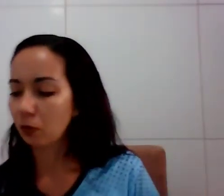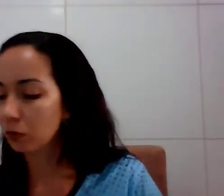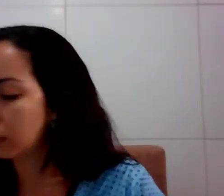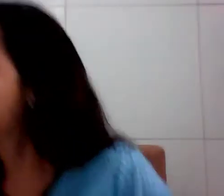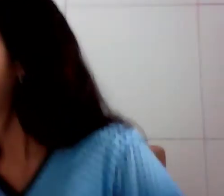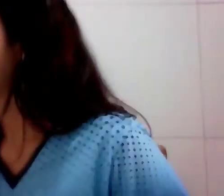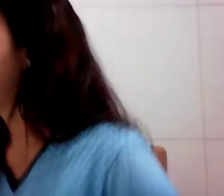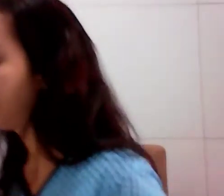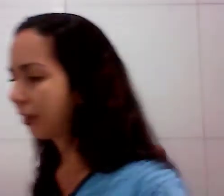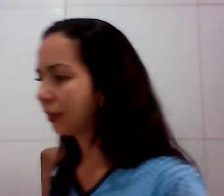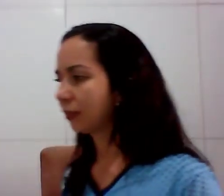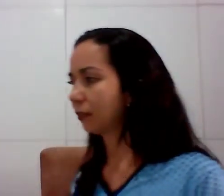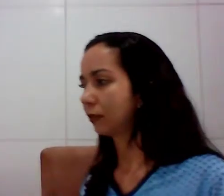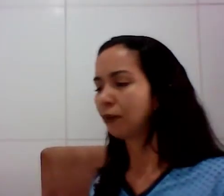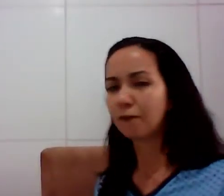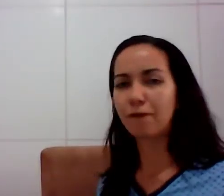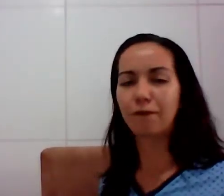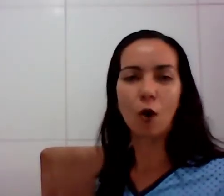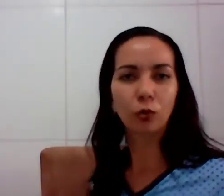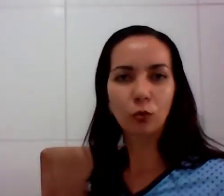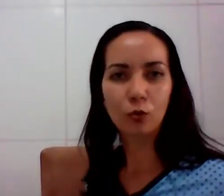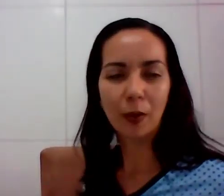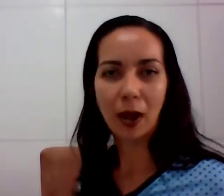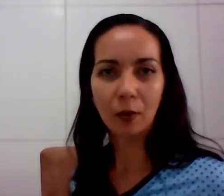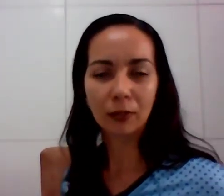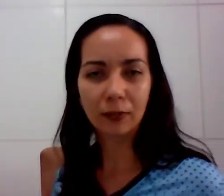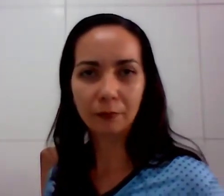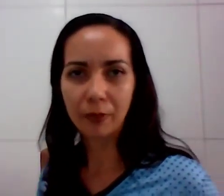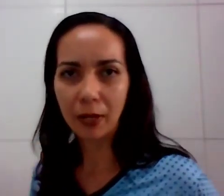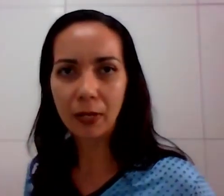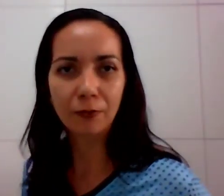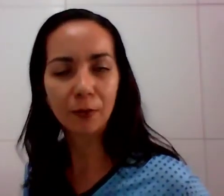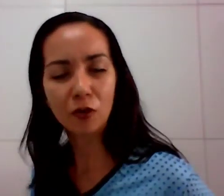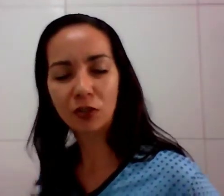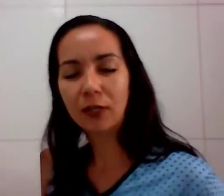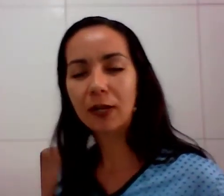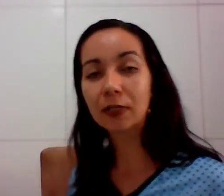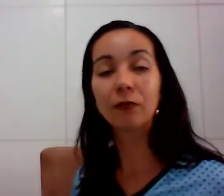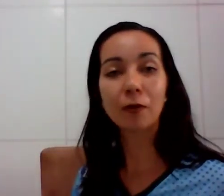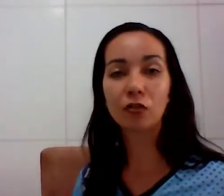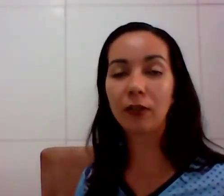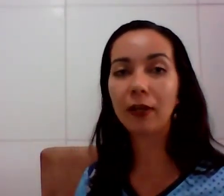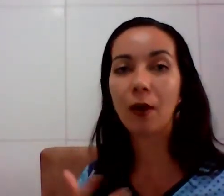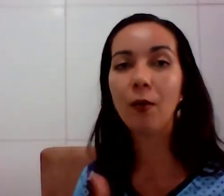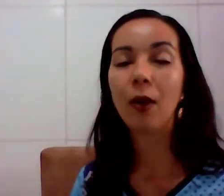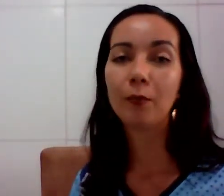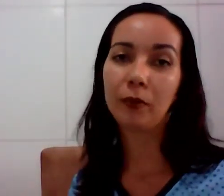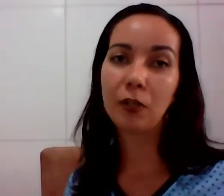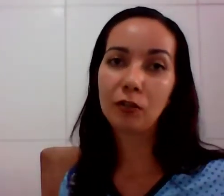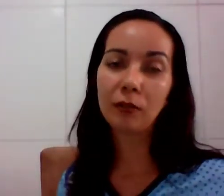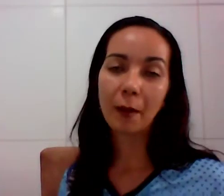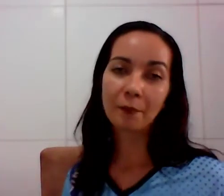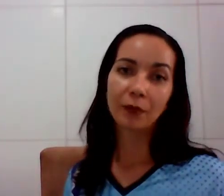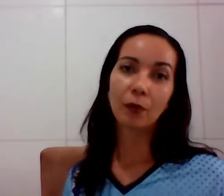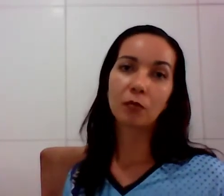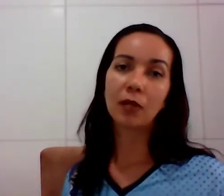Trouxe diversas fotos para a aula também. Foi bastante interessante, foi bastante legal poder estudar com os alunos